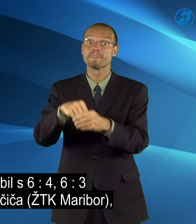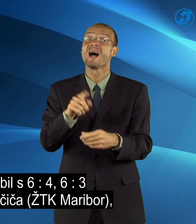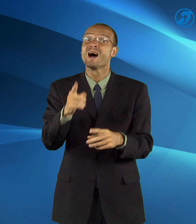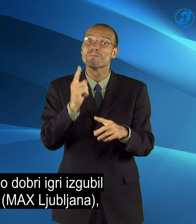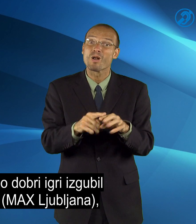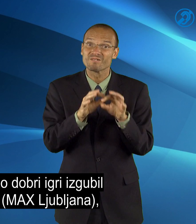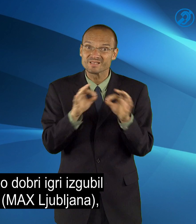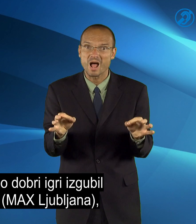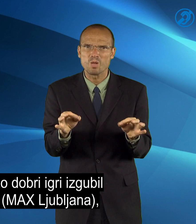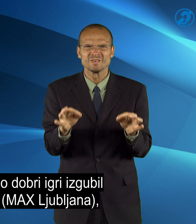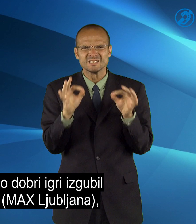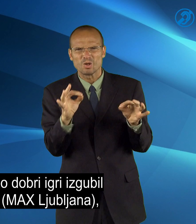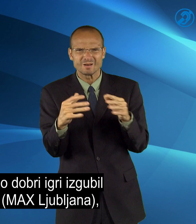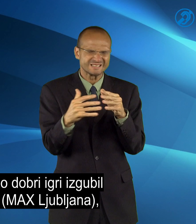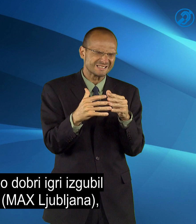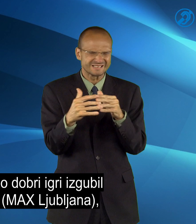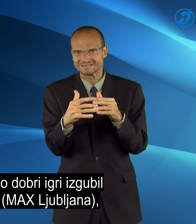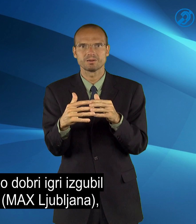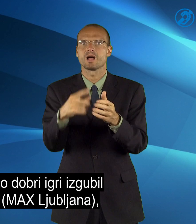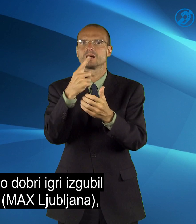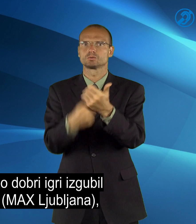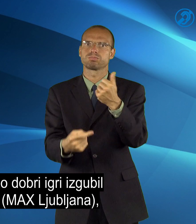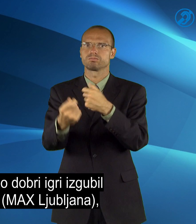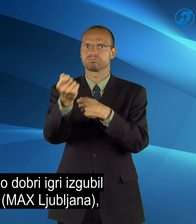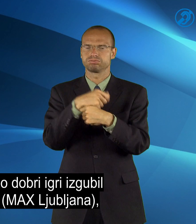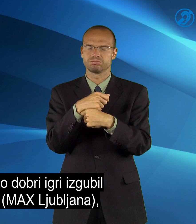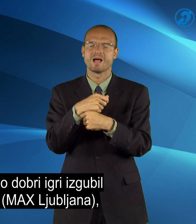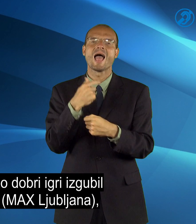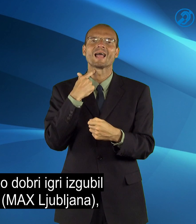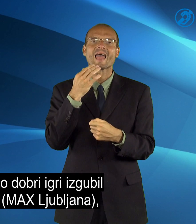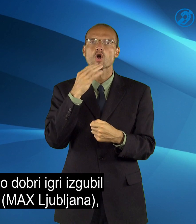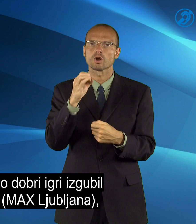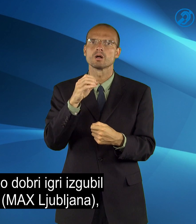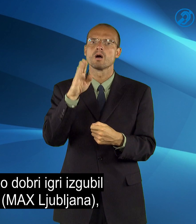Gregi Bohu, Max Ljubljana, s 3:6 in 3:6.